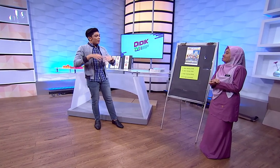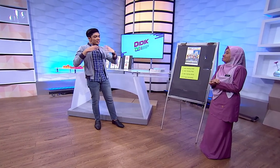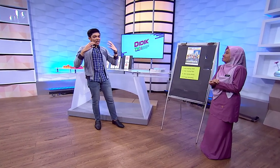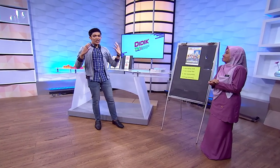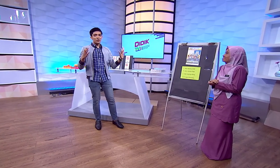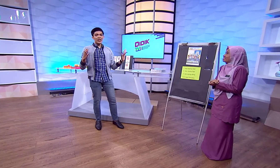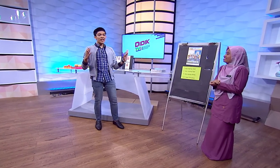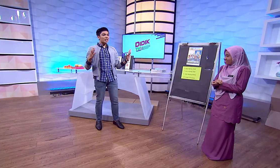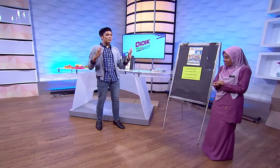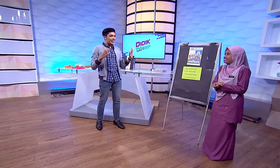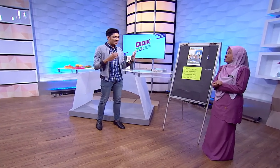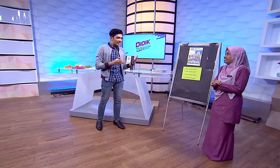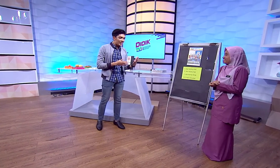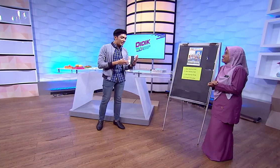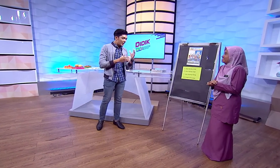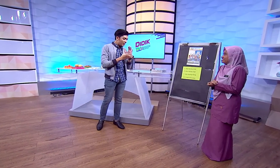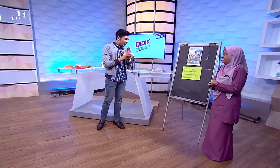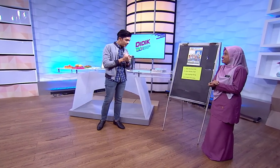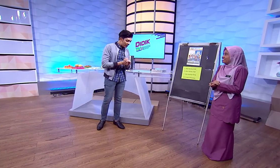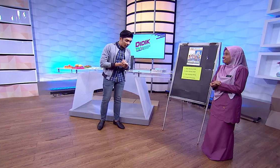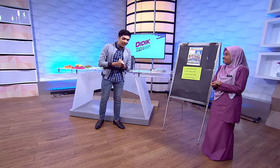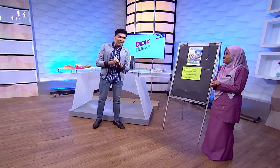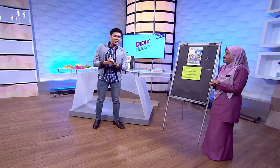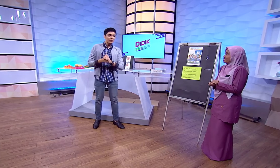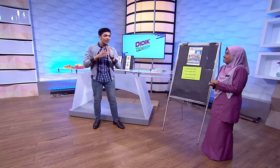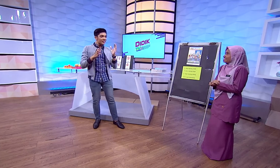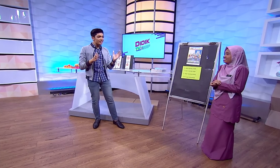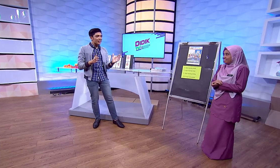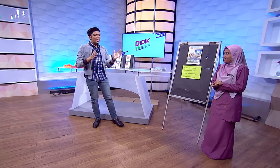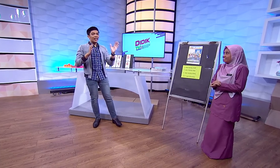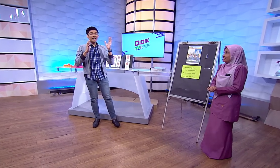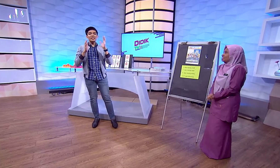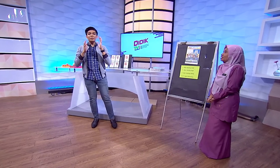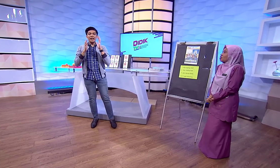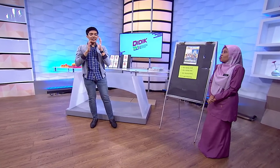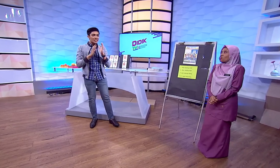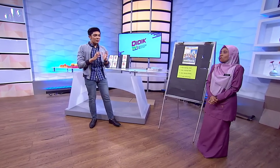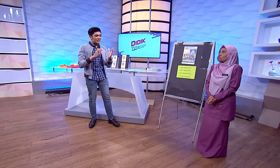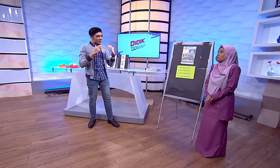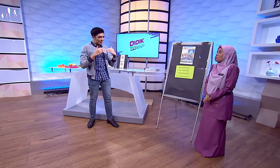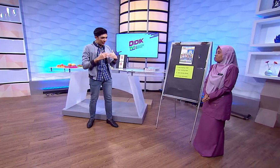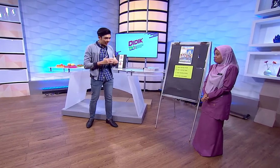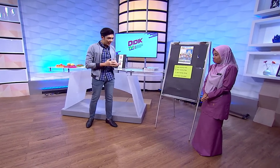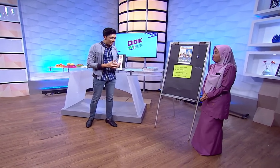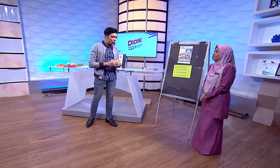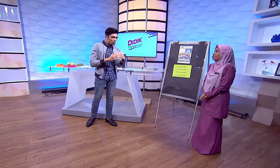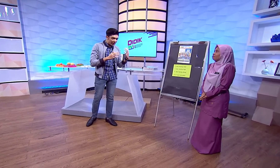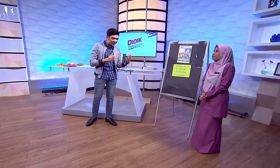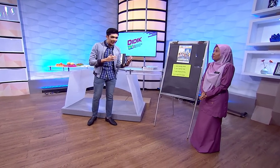banyak yang sudah kita belajar mengajar kita pada hari ini Terima kasih kerana yang berada bersama saya pada hari ini untuk mengajak